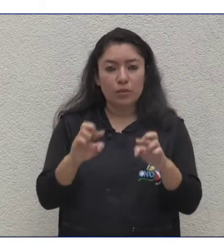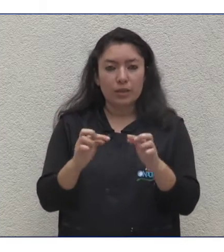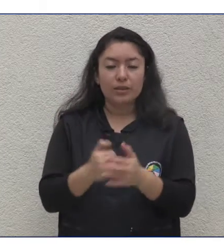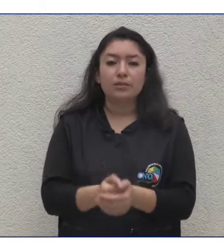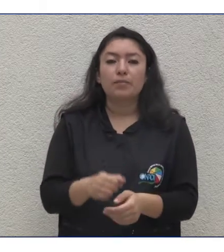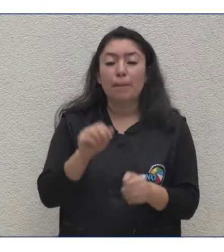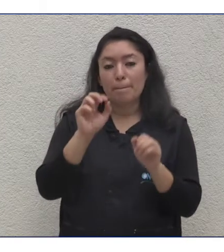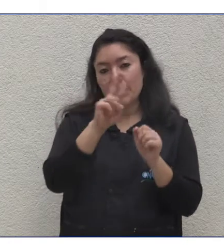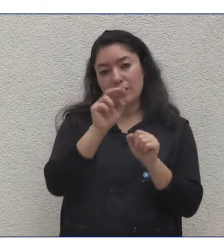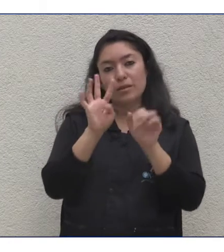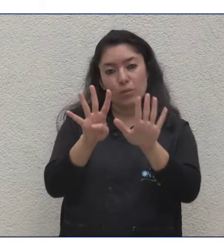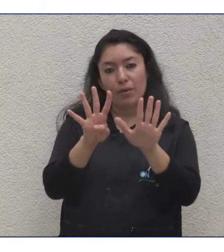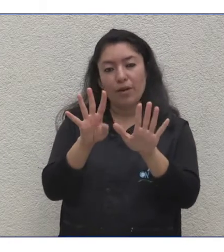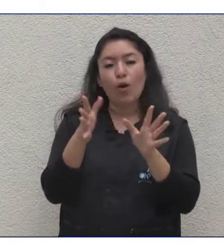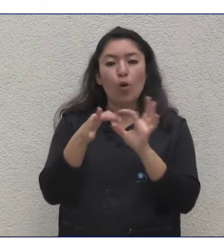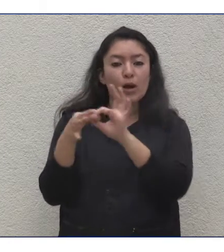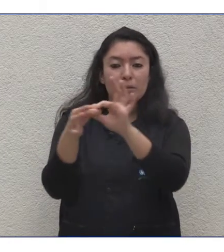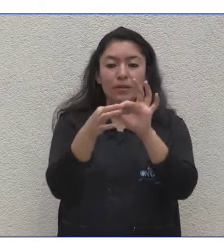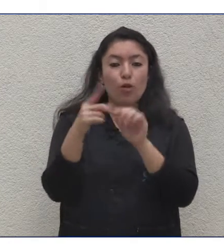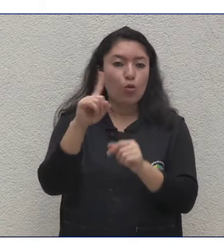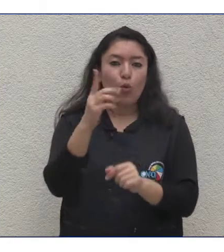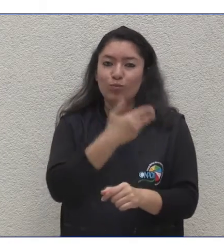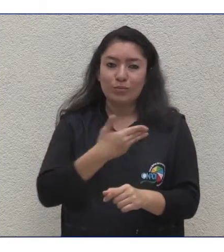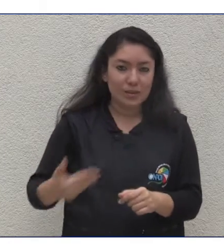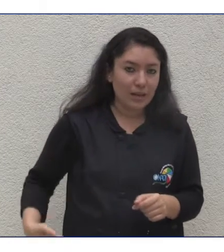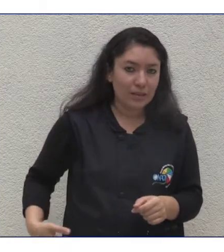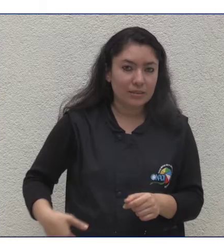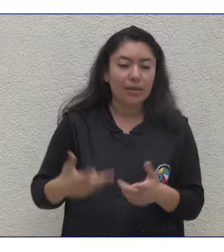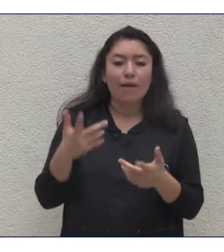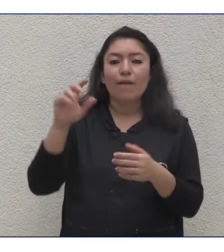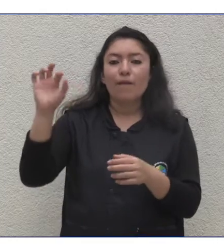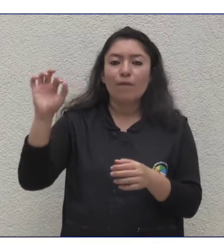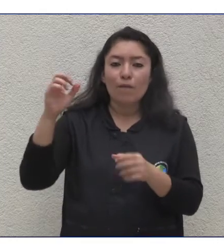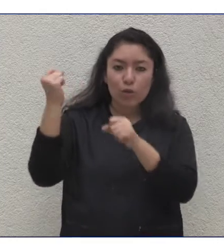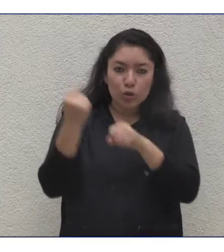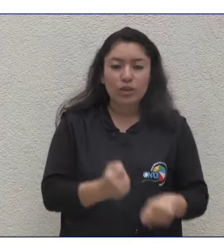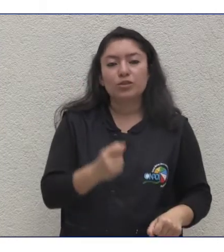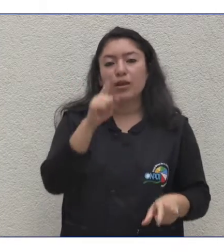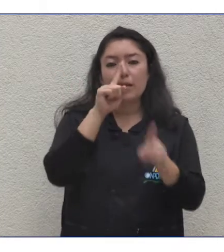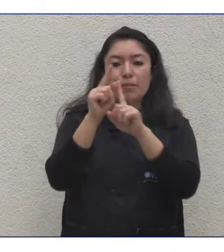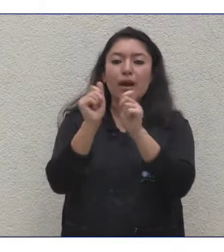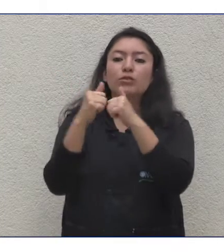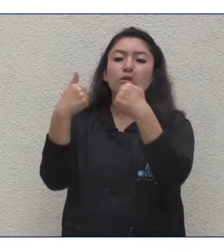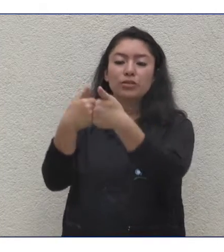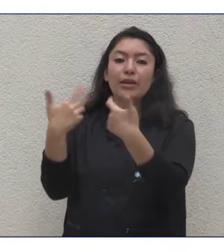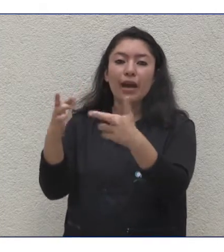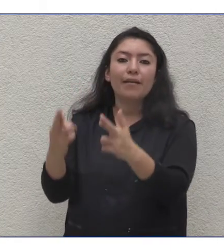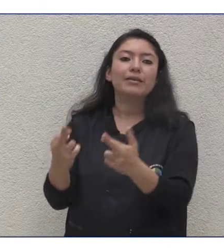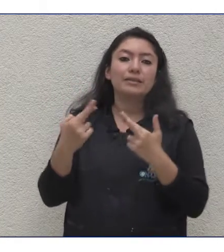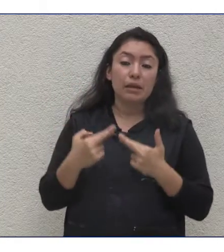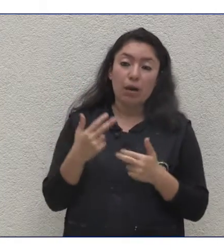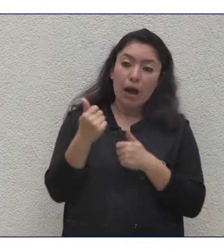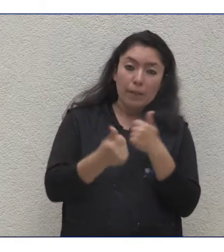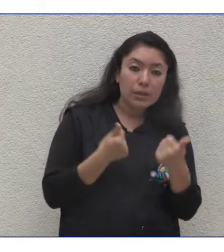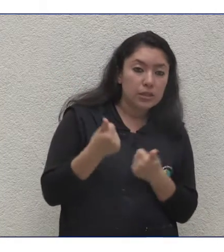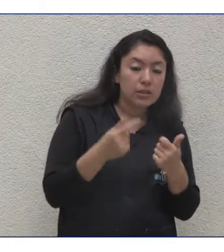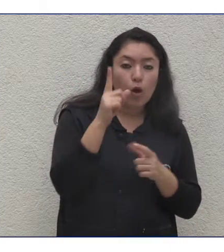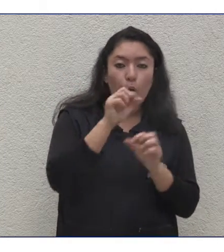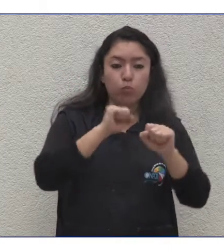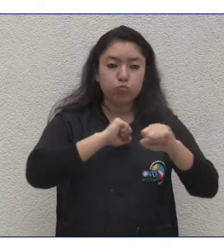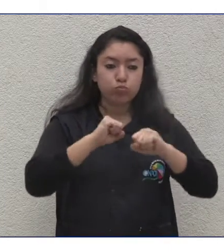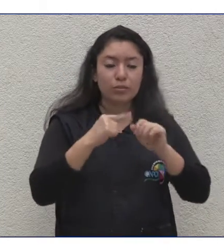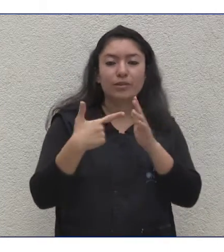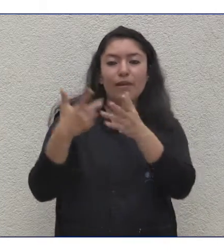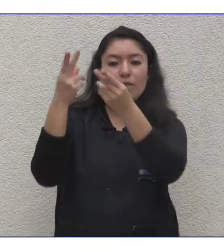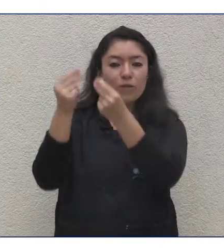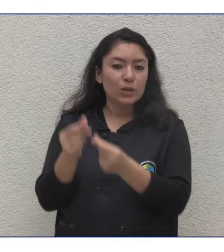públicas. 29. Organismos no gubernamentales, fundaciones y asociaciones que reciban, administren o